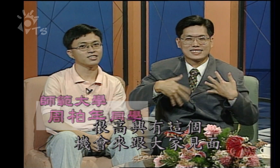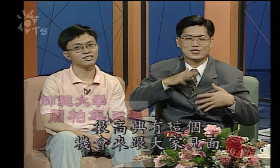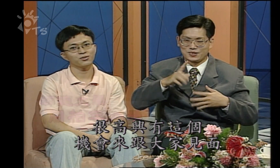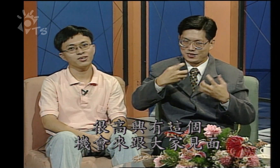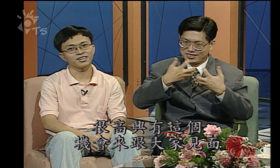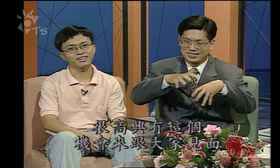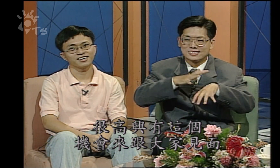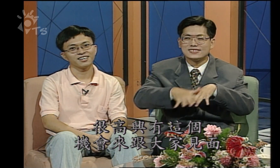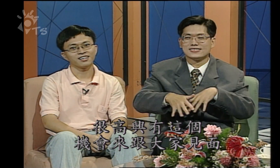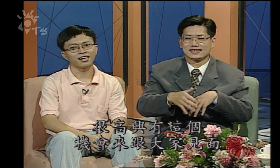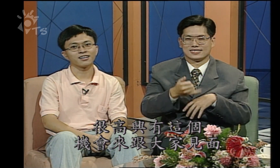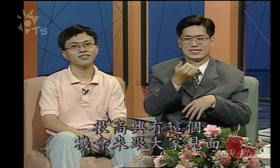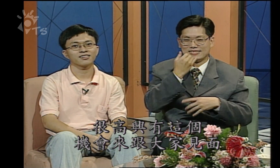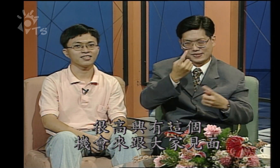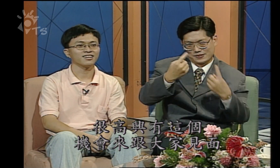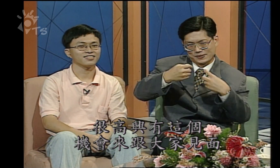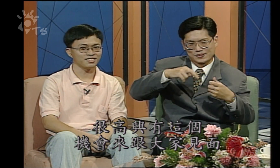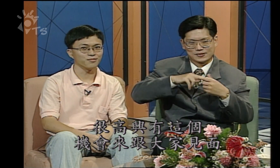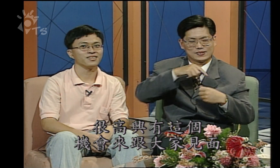机会来跟大家见面。